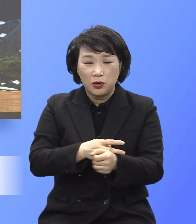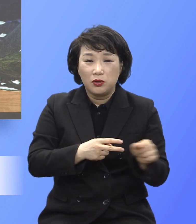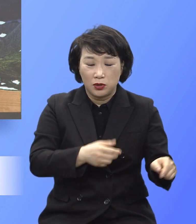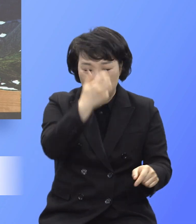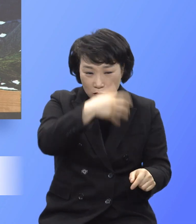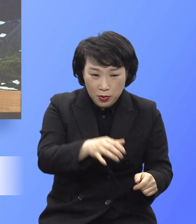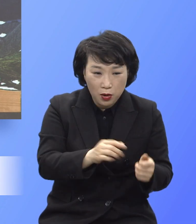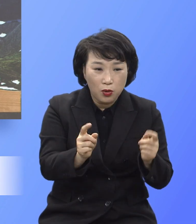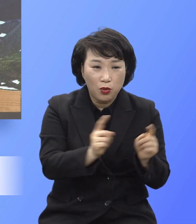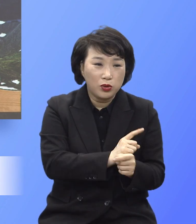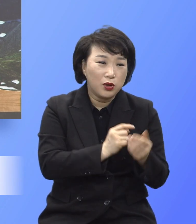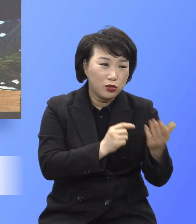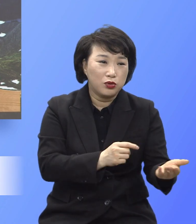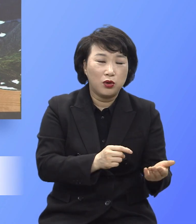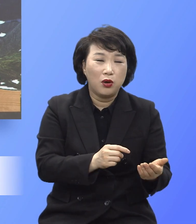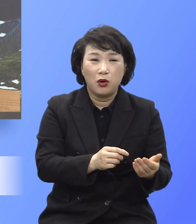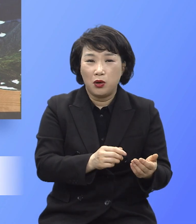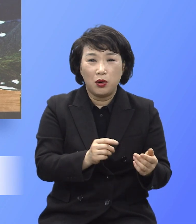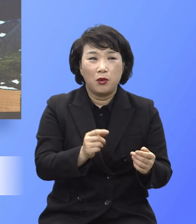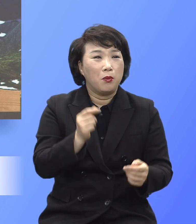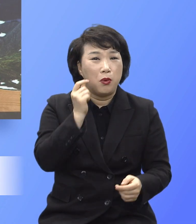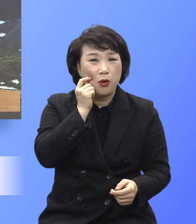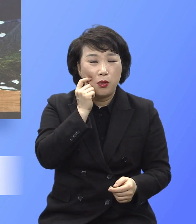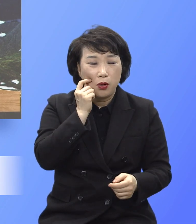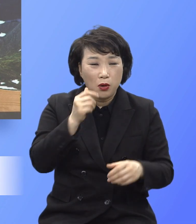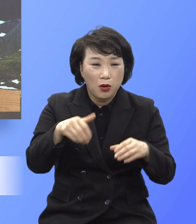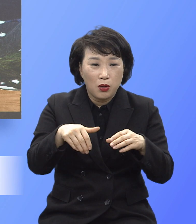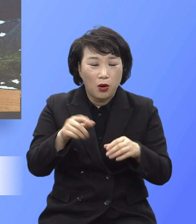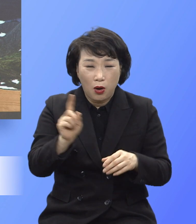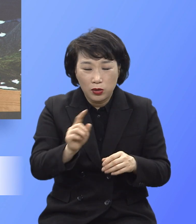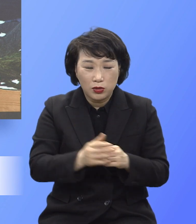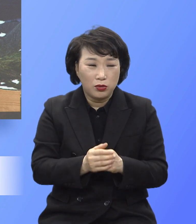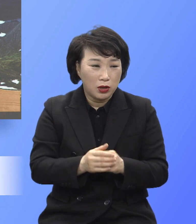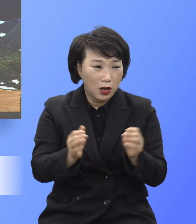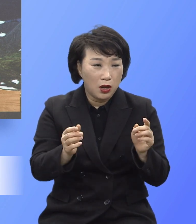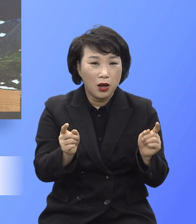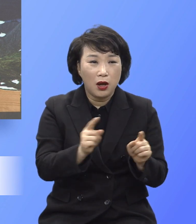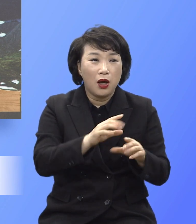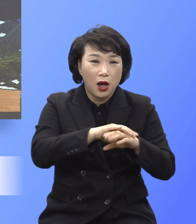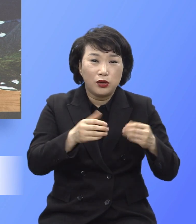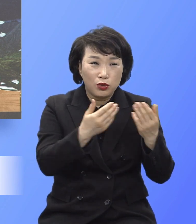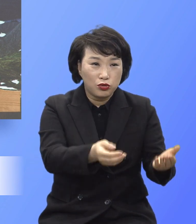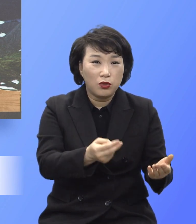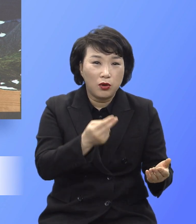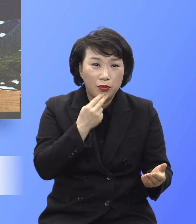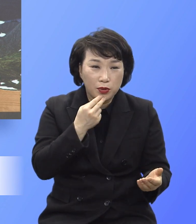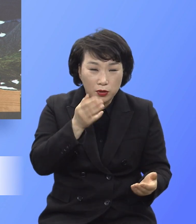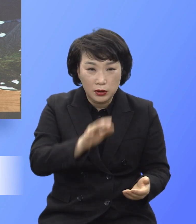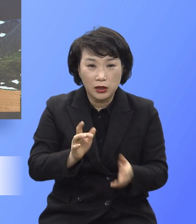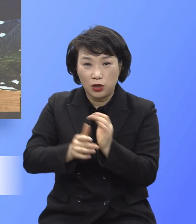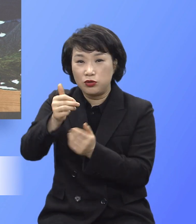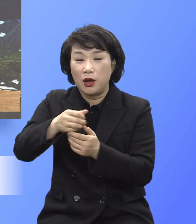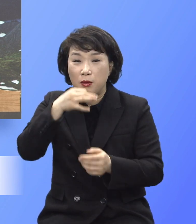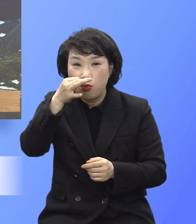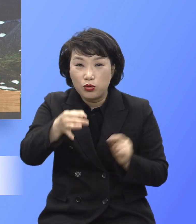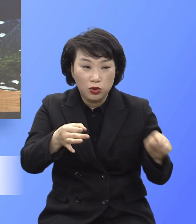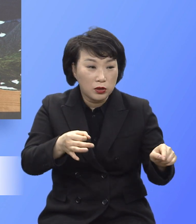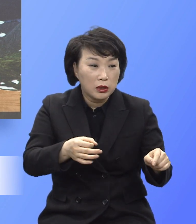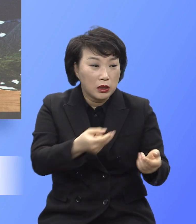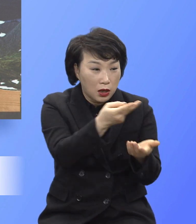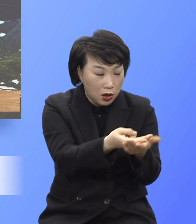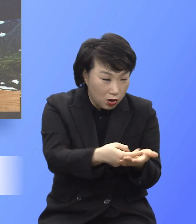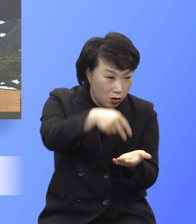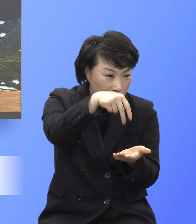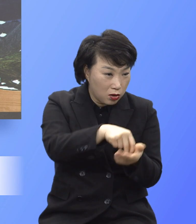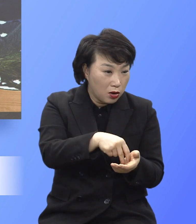없고 문명도 해결할 수 없는데 예수님의 목소리가 내 침상을 들고 걸어가라